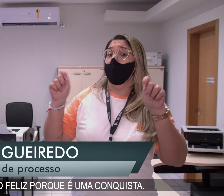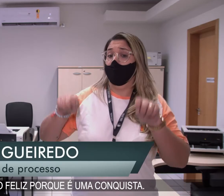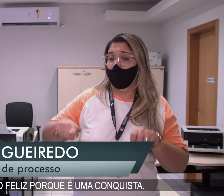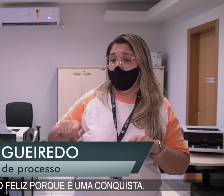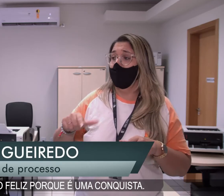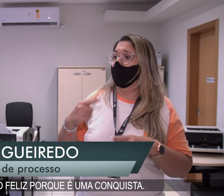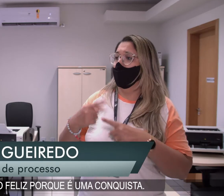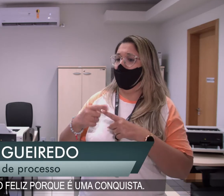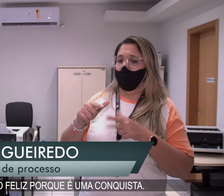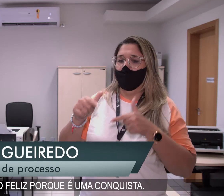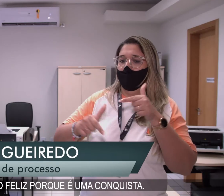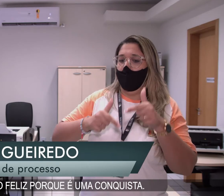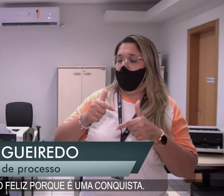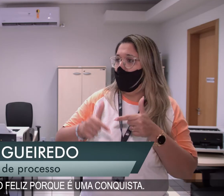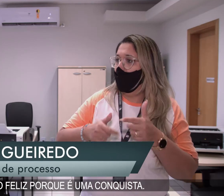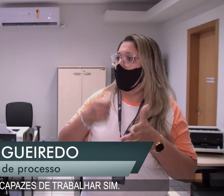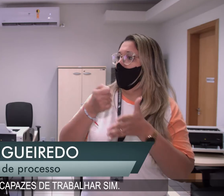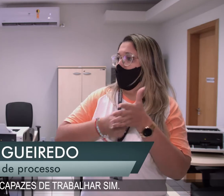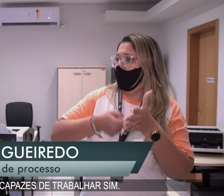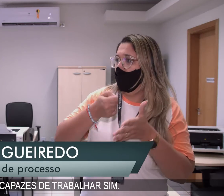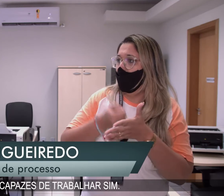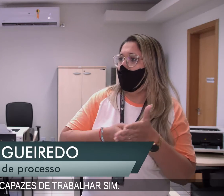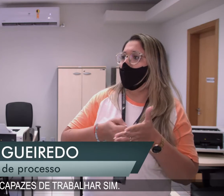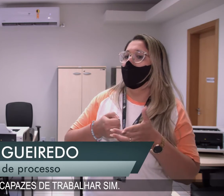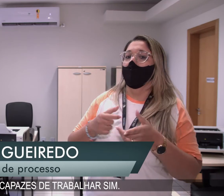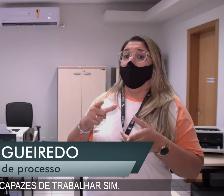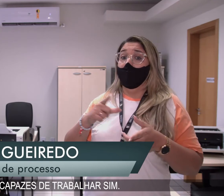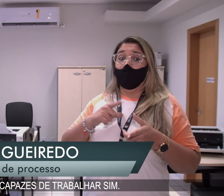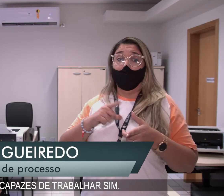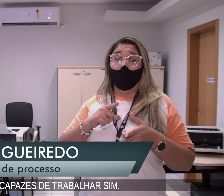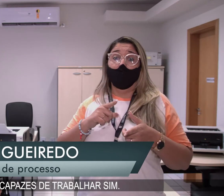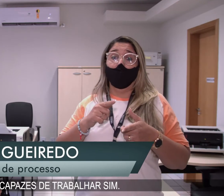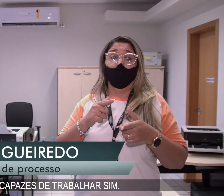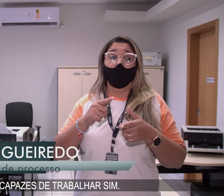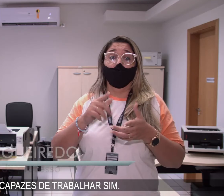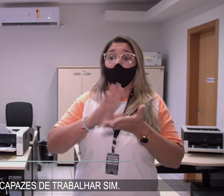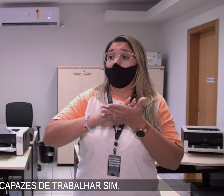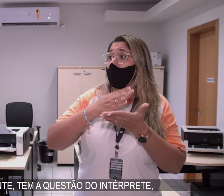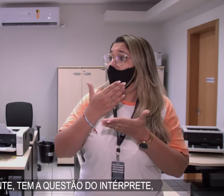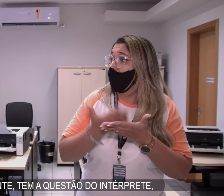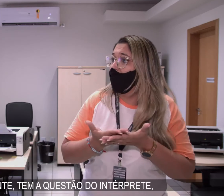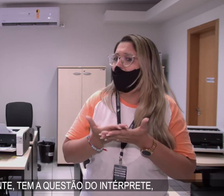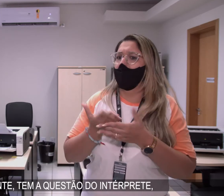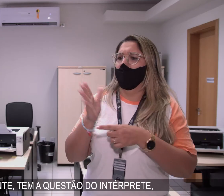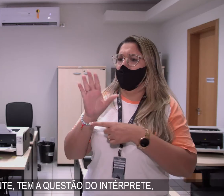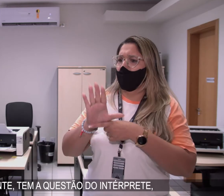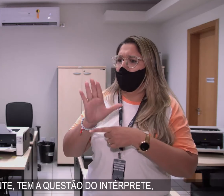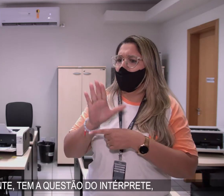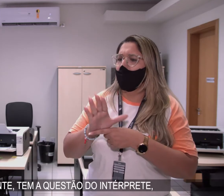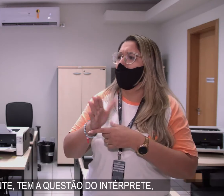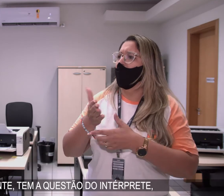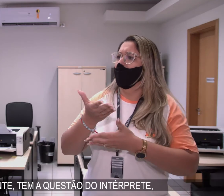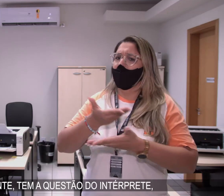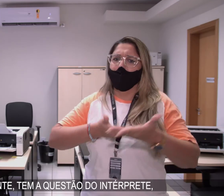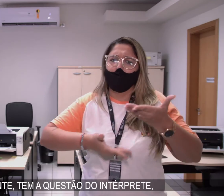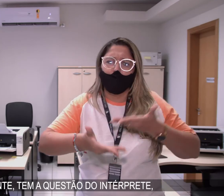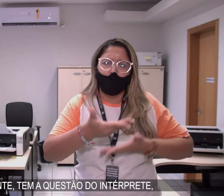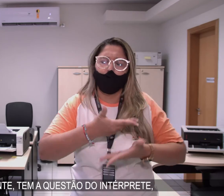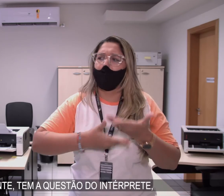porque é uma conquista, nós somos capazes de trabalhar assim, batalhamos bastante. Tem a questão do